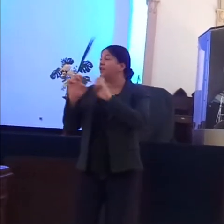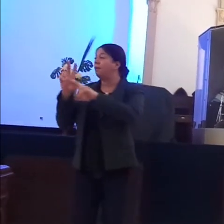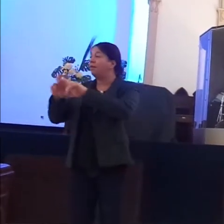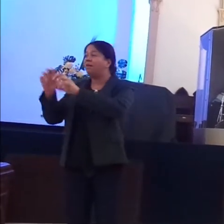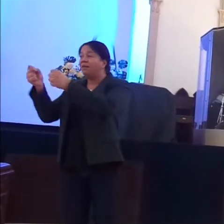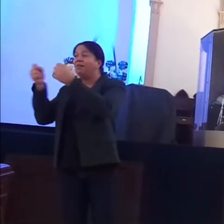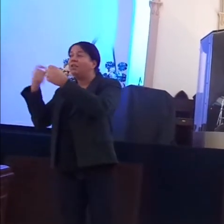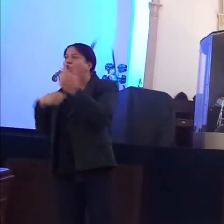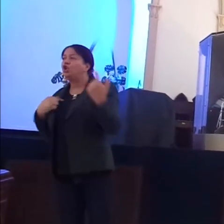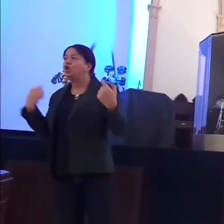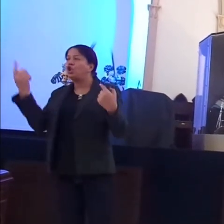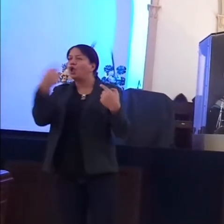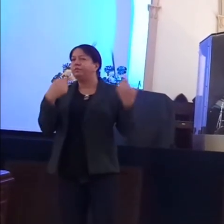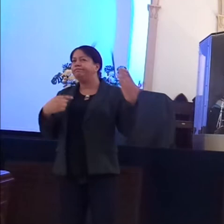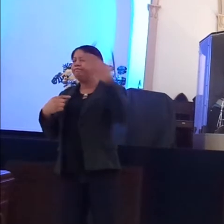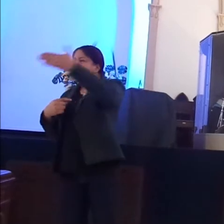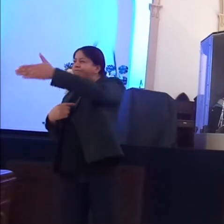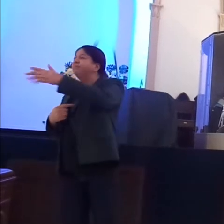presídio.